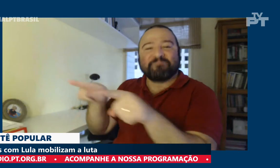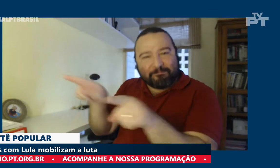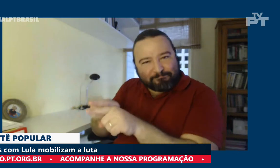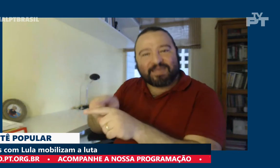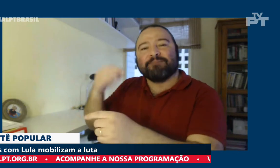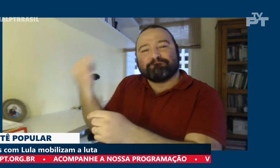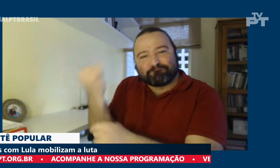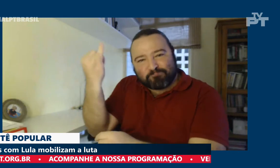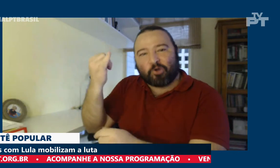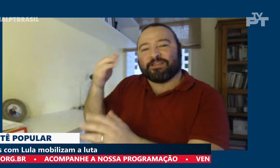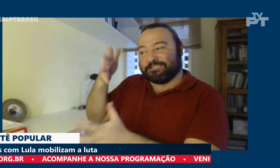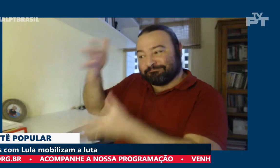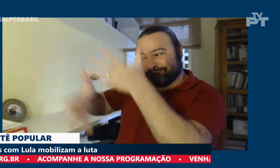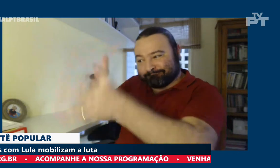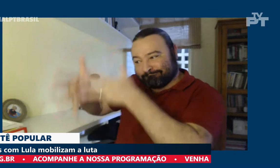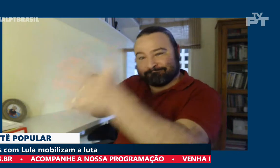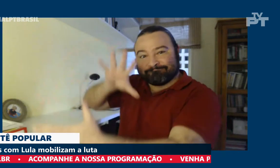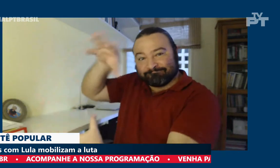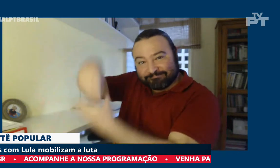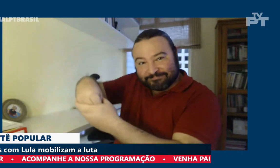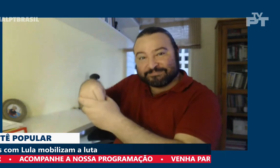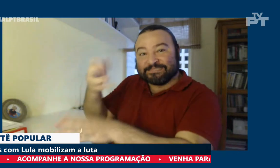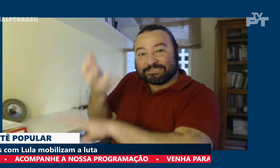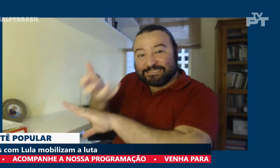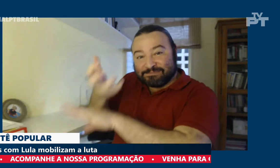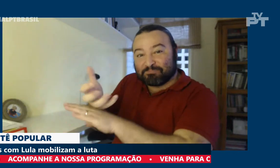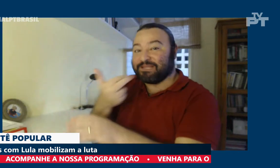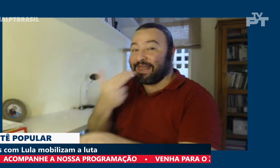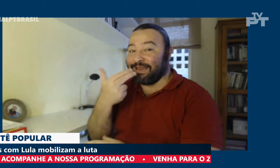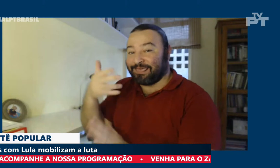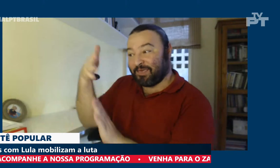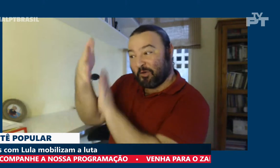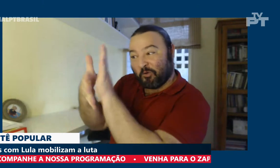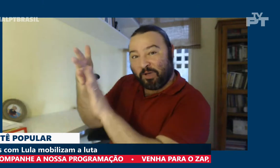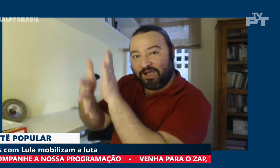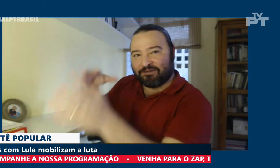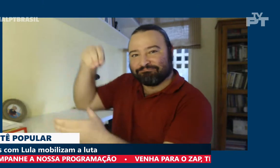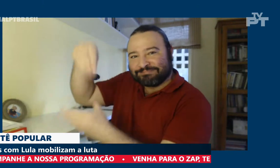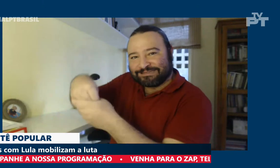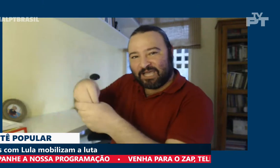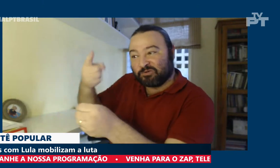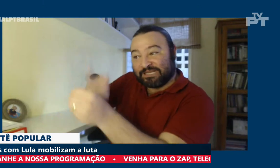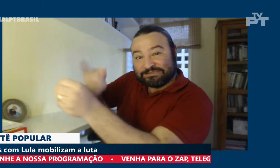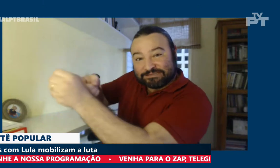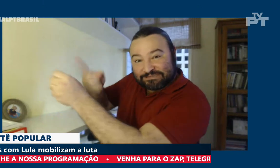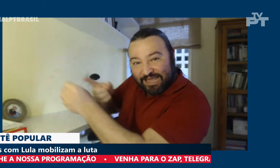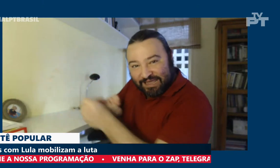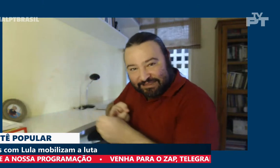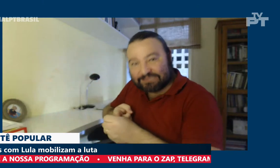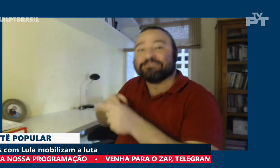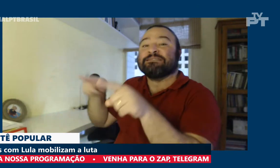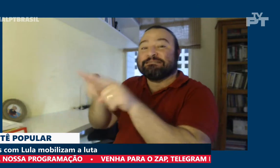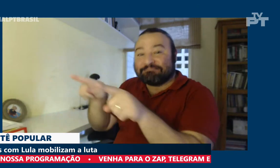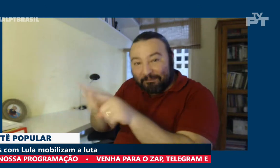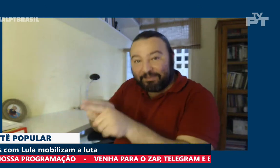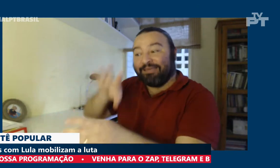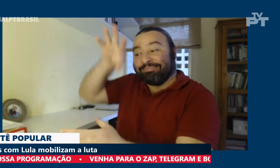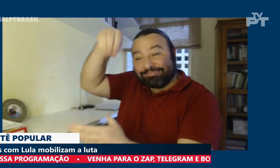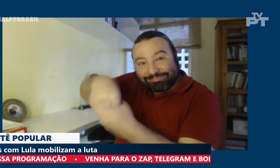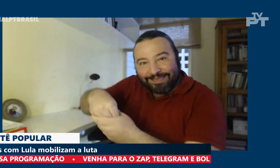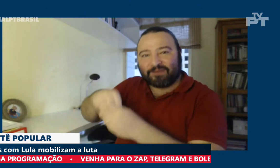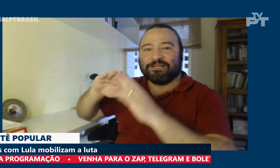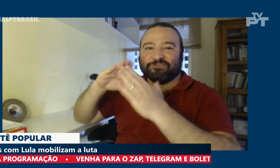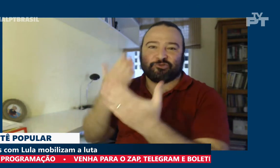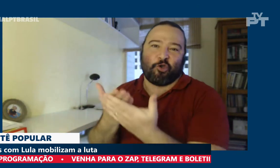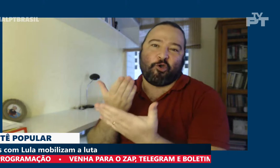educação. Nós sabemos que é muito importante a língua de sinais estar, por exemplo, dentro de uma disciplina, assim